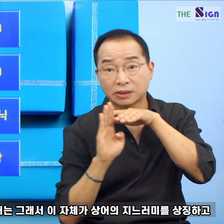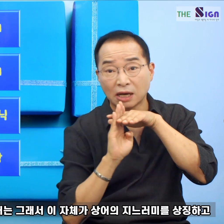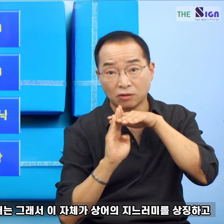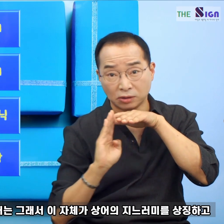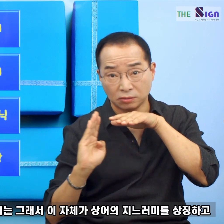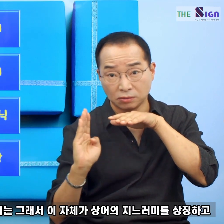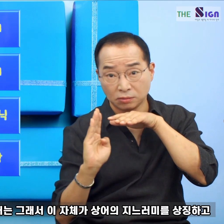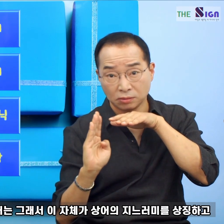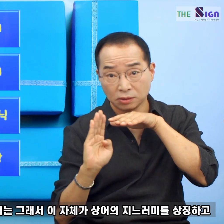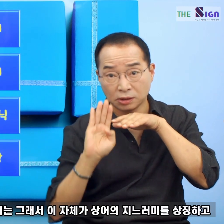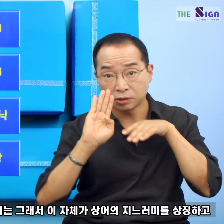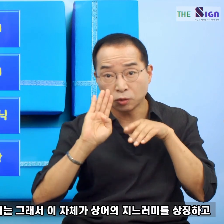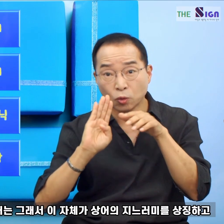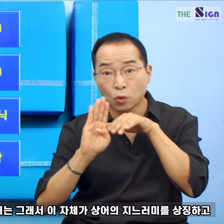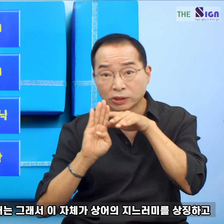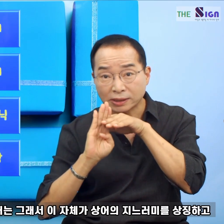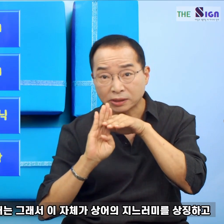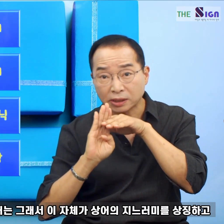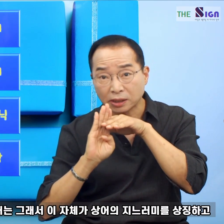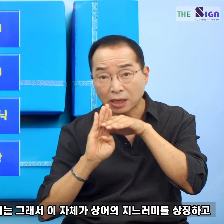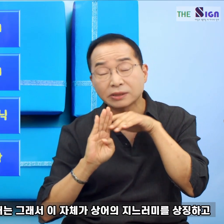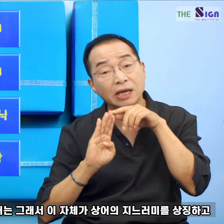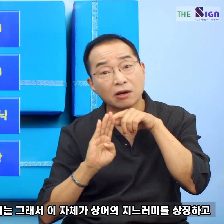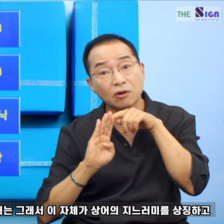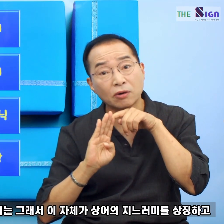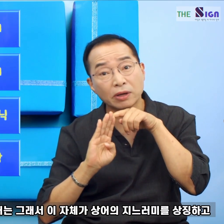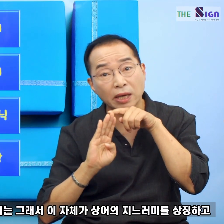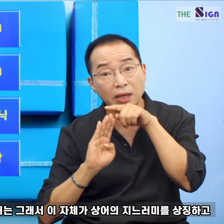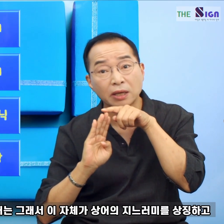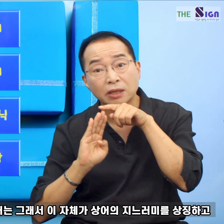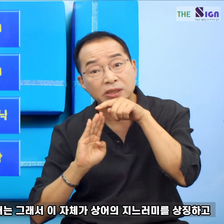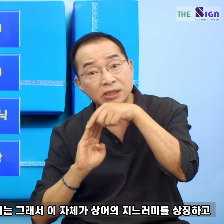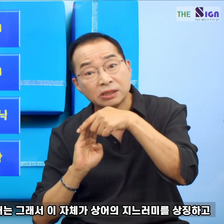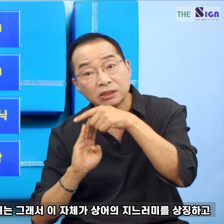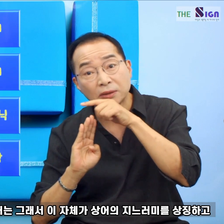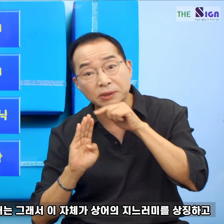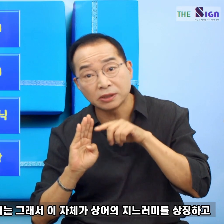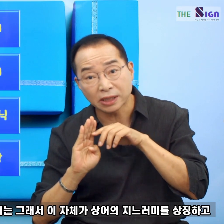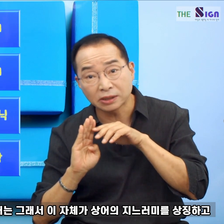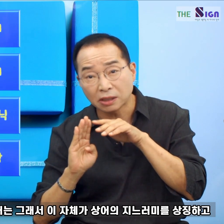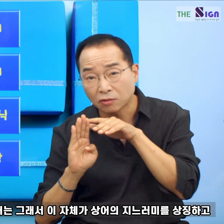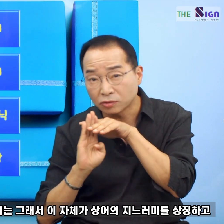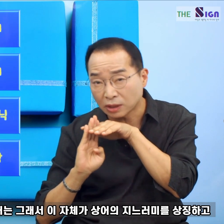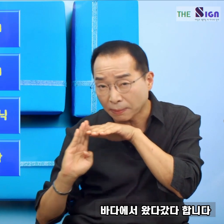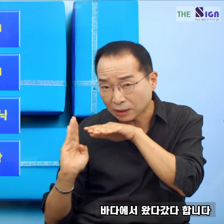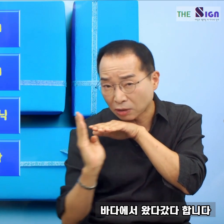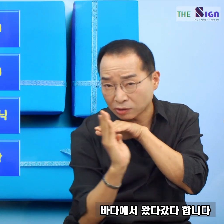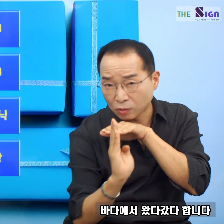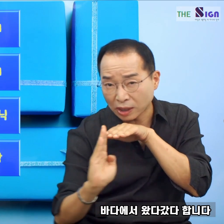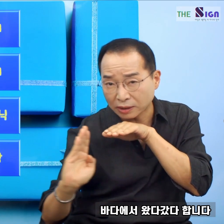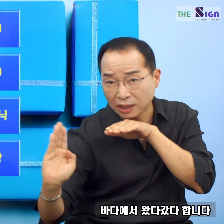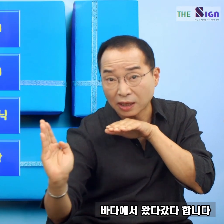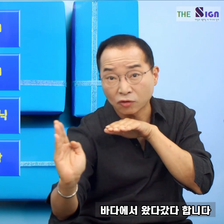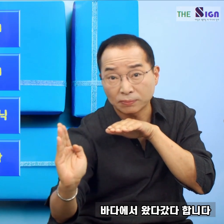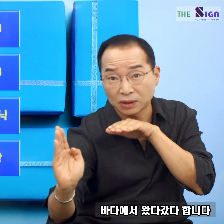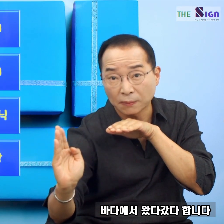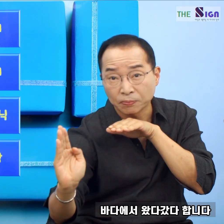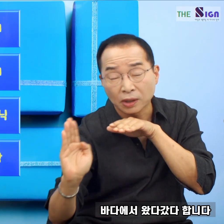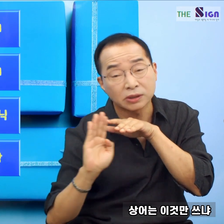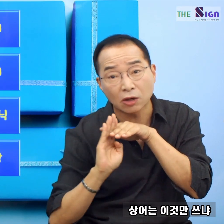상어는. 그래서 요 자체가 상어의 지느러미를 상징하고 그게 바다에서 올라간다라고 합니다. 그러니까 상어는